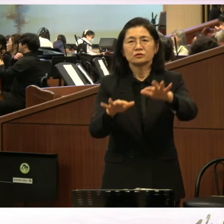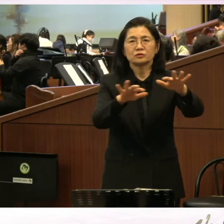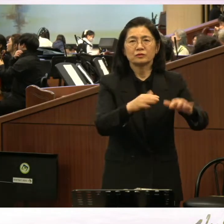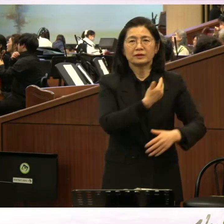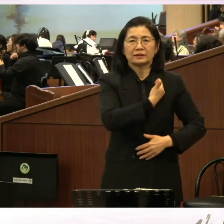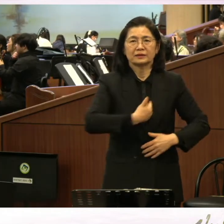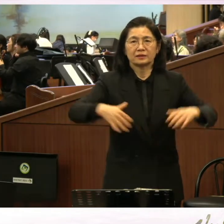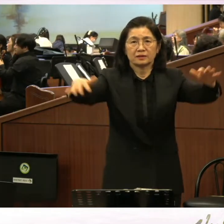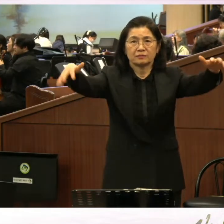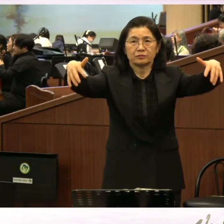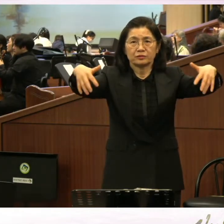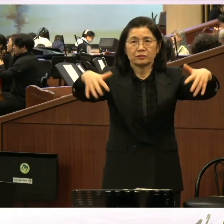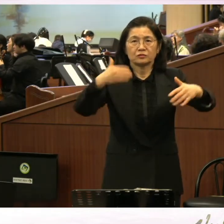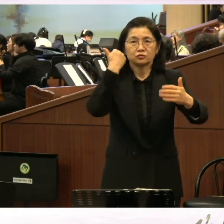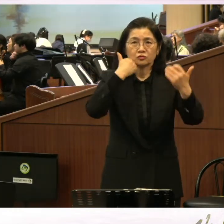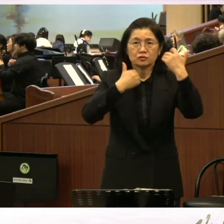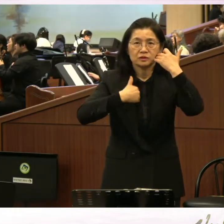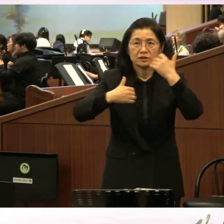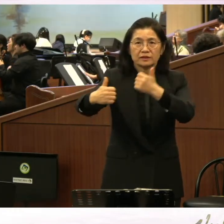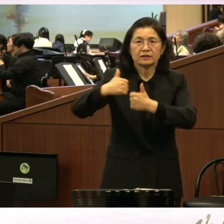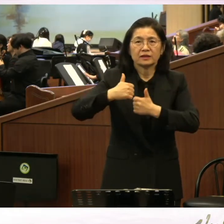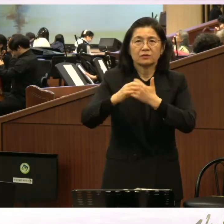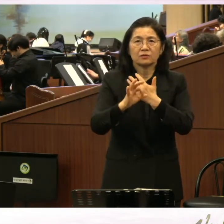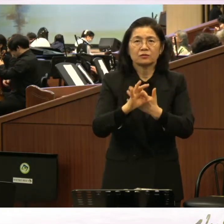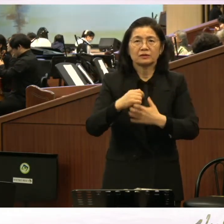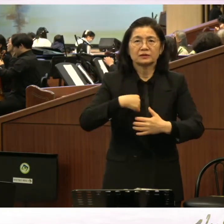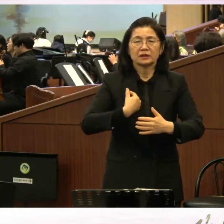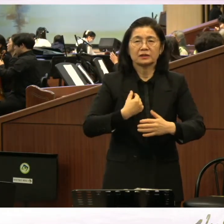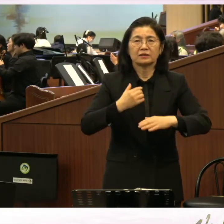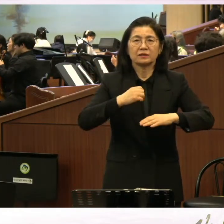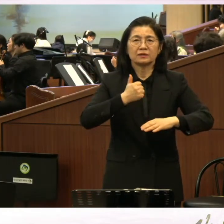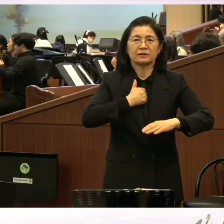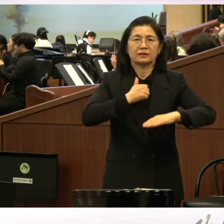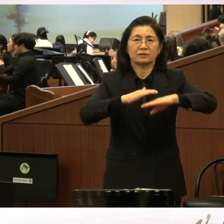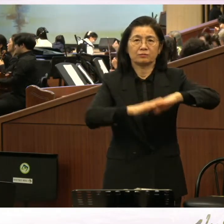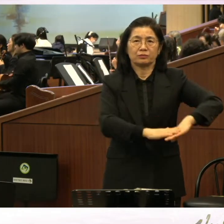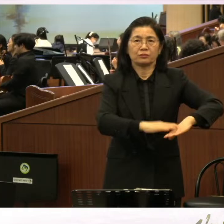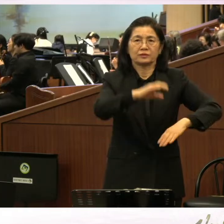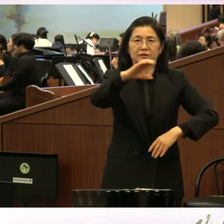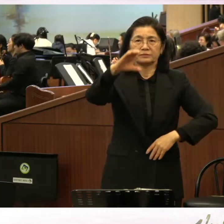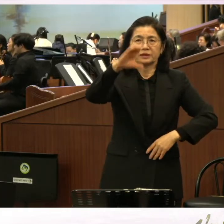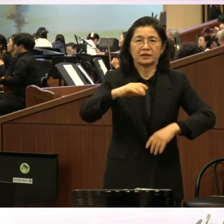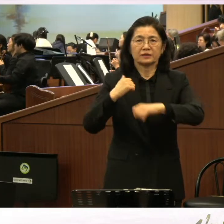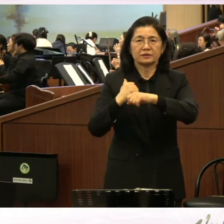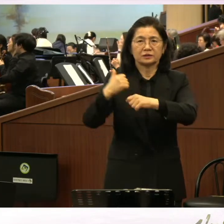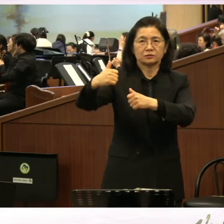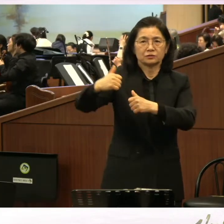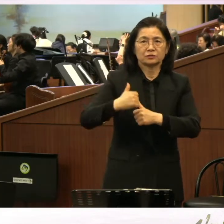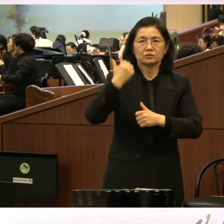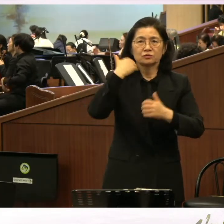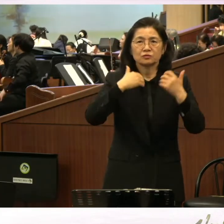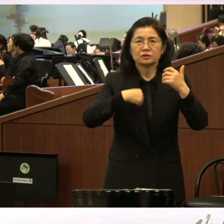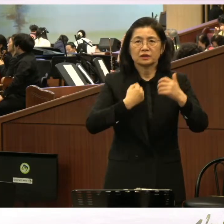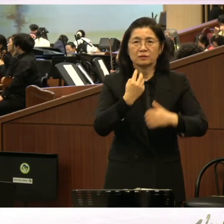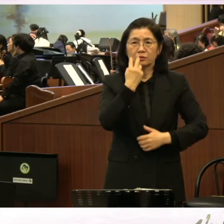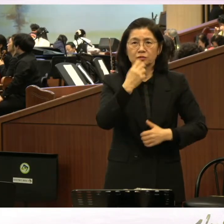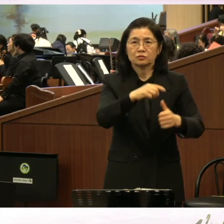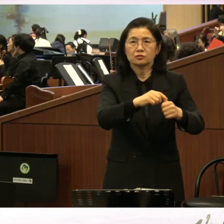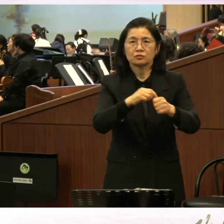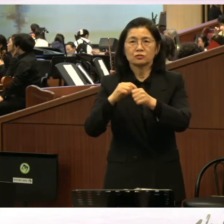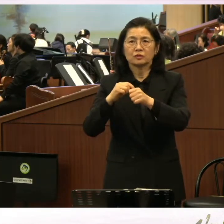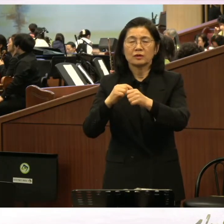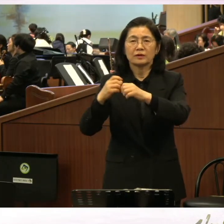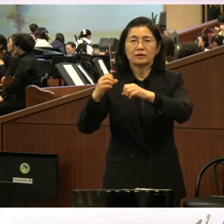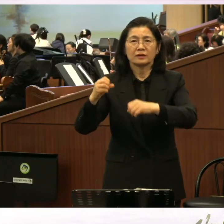무리와 제자들을 불러 이르시되 누구든지 나를 따라오려거든 자기를 부인하고 자기 십자가를 지고 나를 따를 것이니라. 누구든지 자기 목숨을 구원하고자